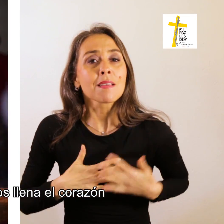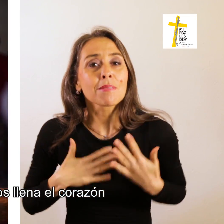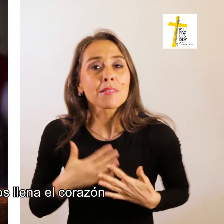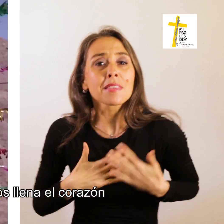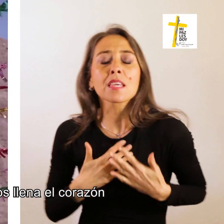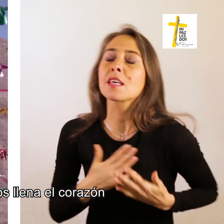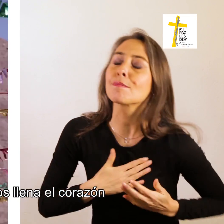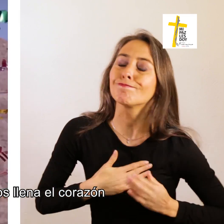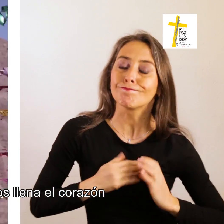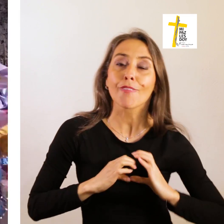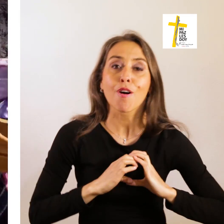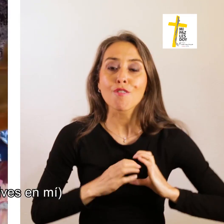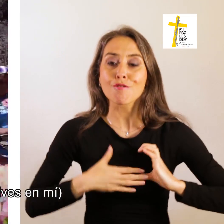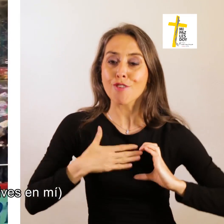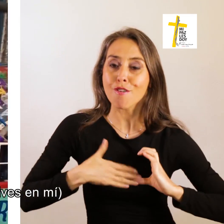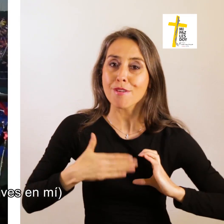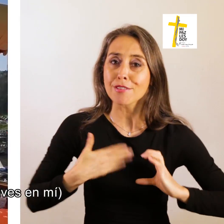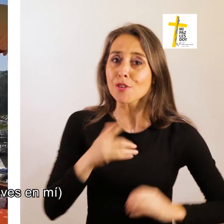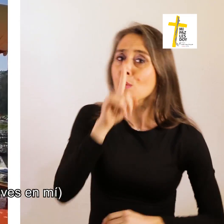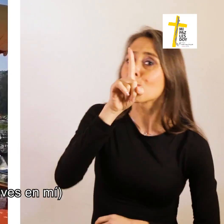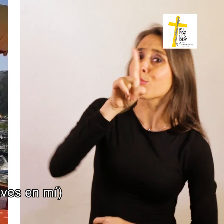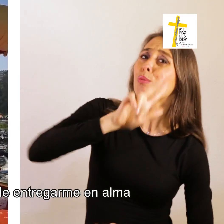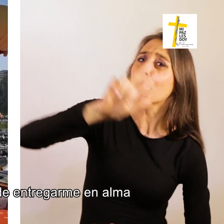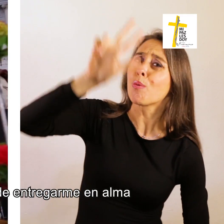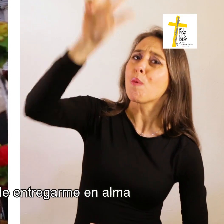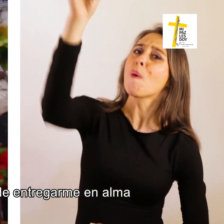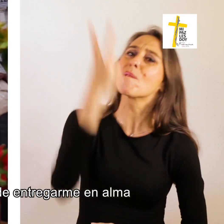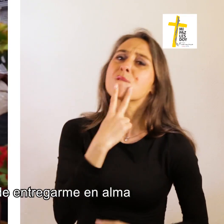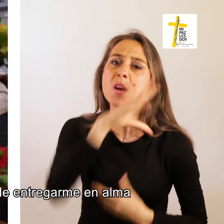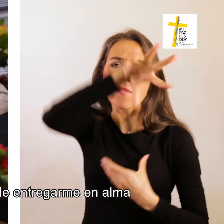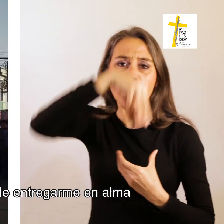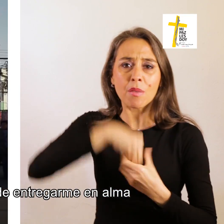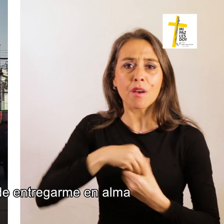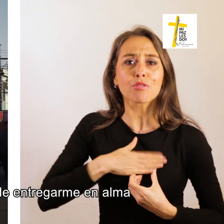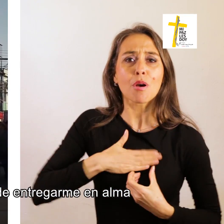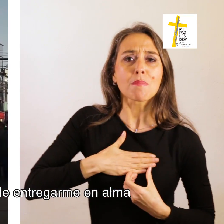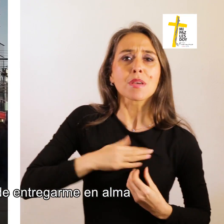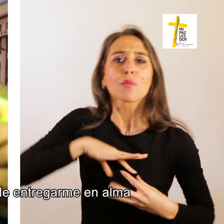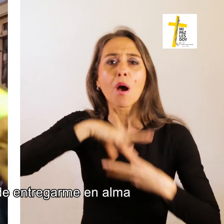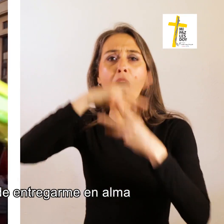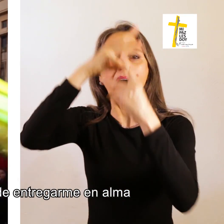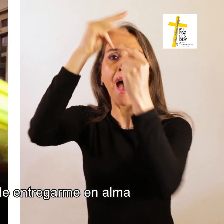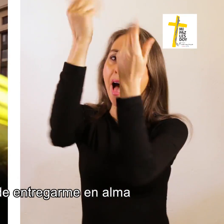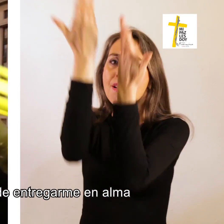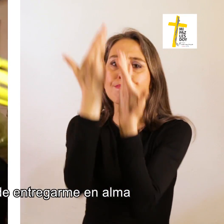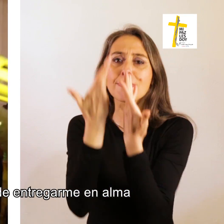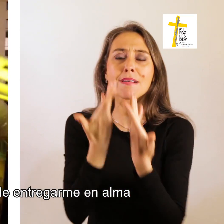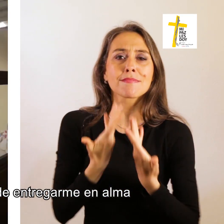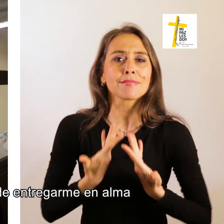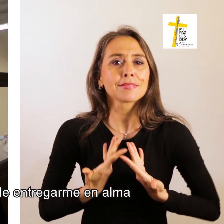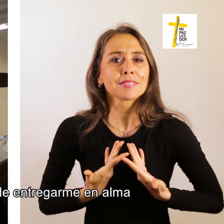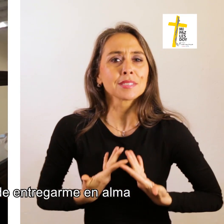el corazón. Vives en mí al momento de entregarme el alma.